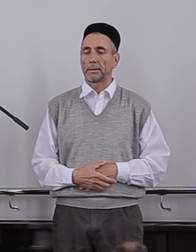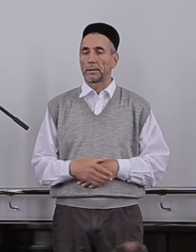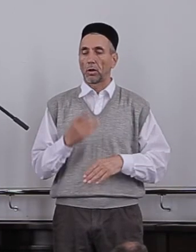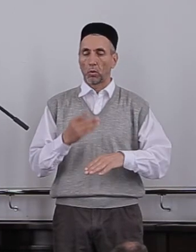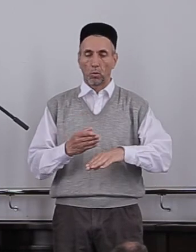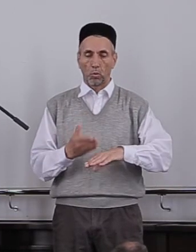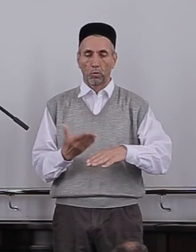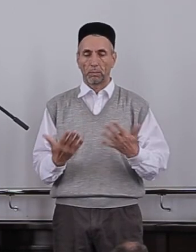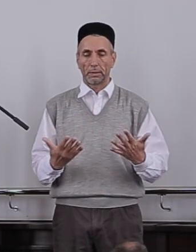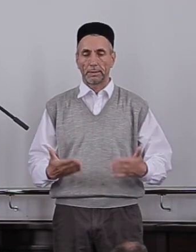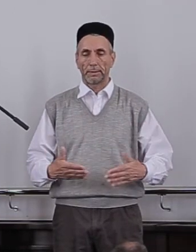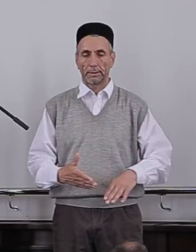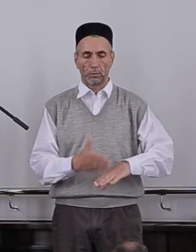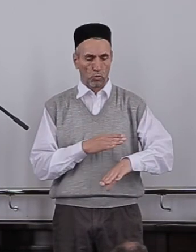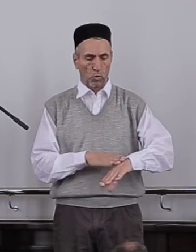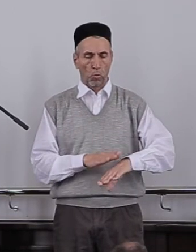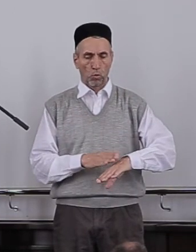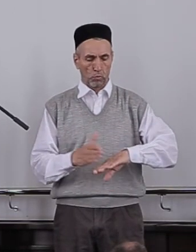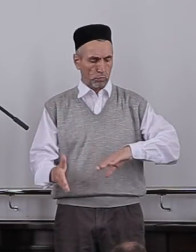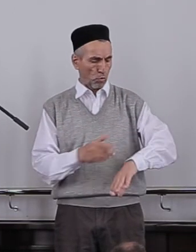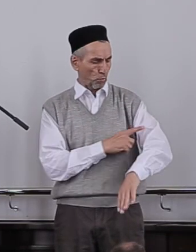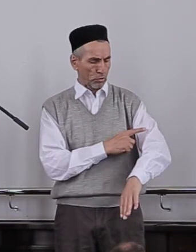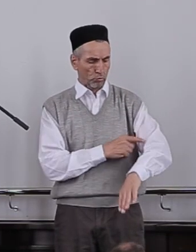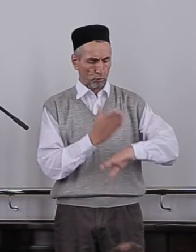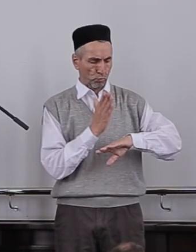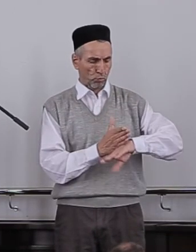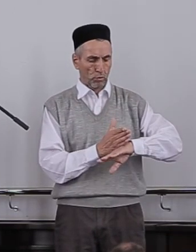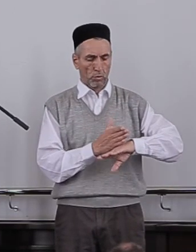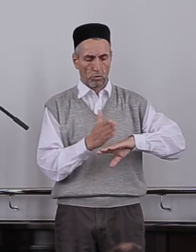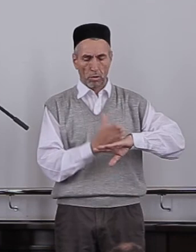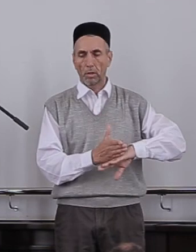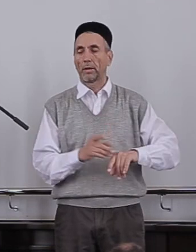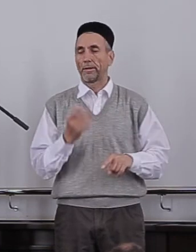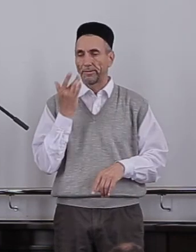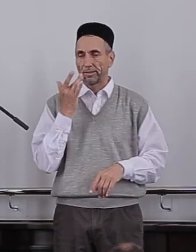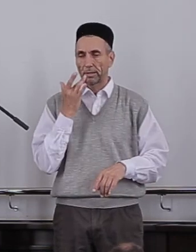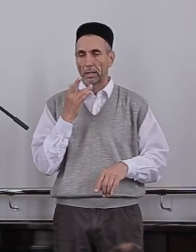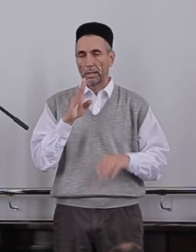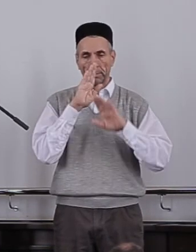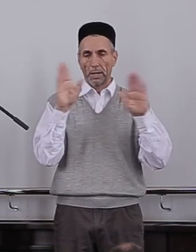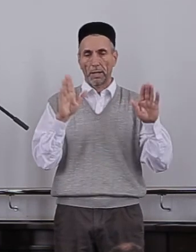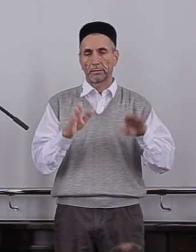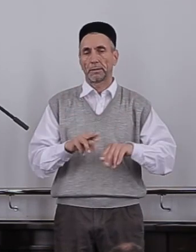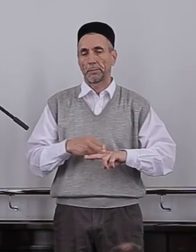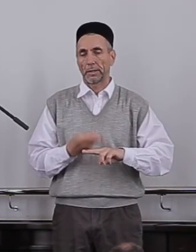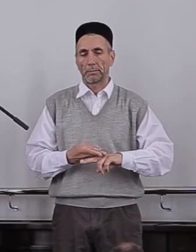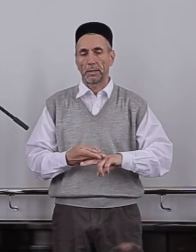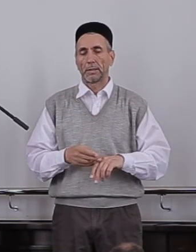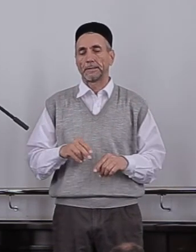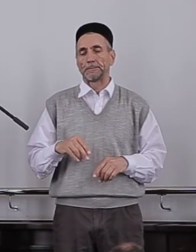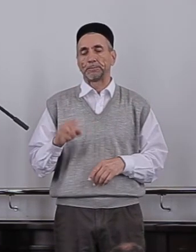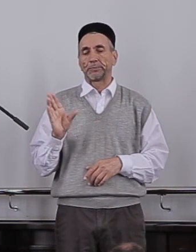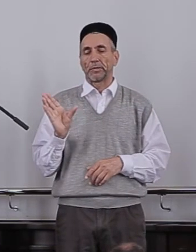kulları uzun olan, yani uzun külmekler, uzun çapanda da yani o cilkileri kürsetmeyen. Hem de biz de bu